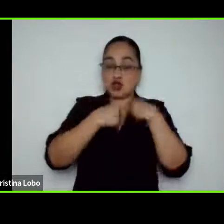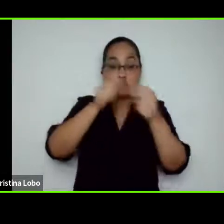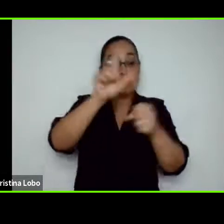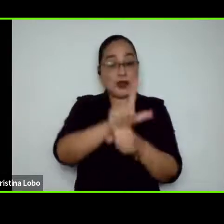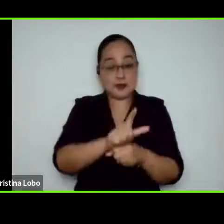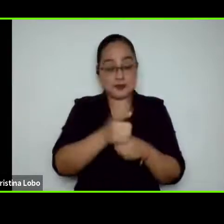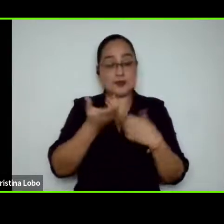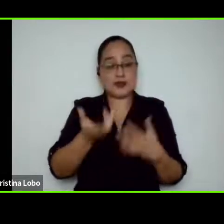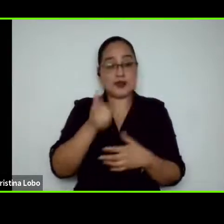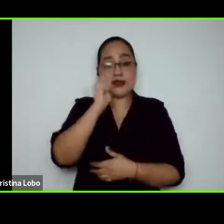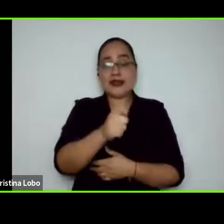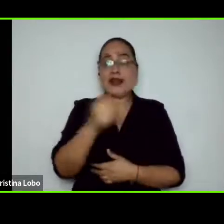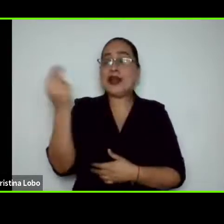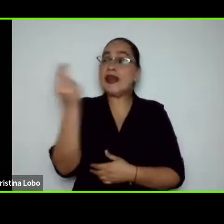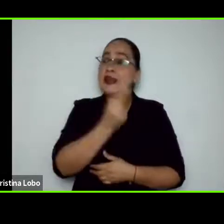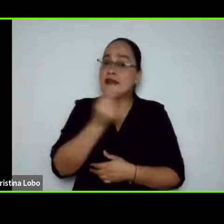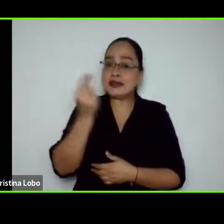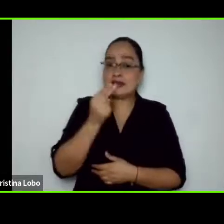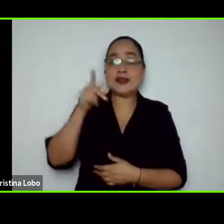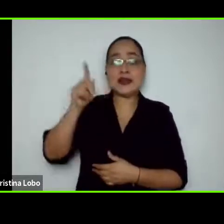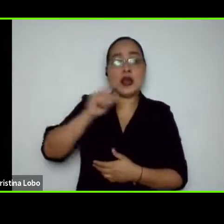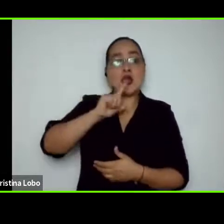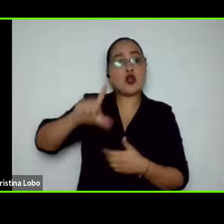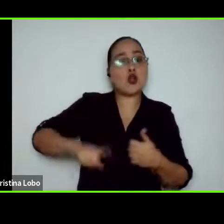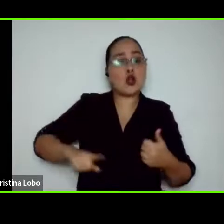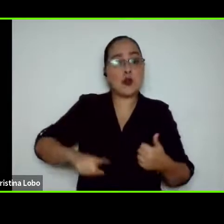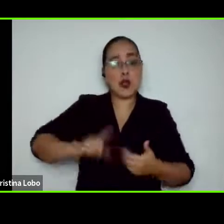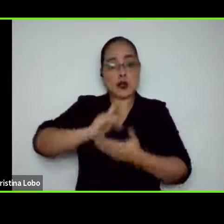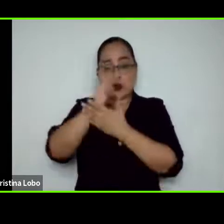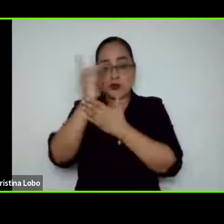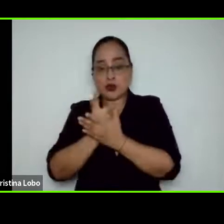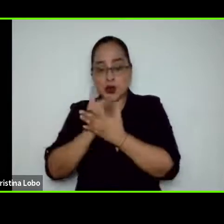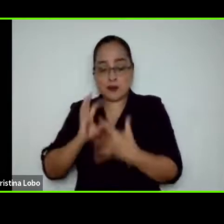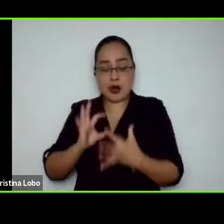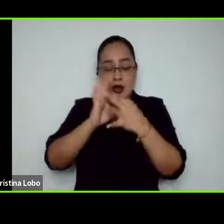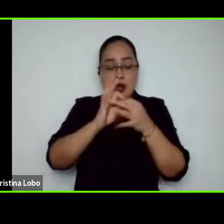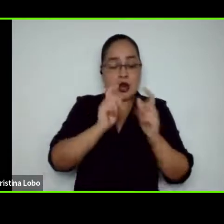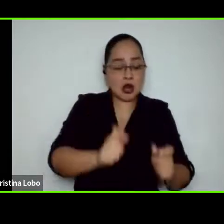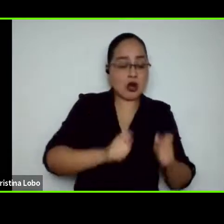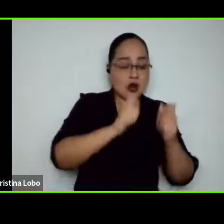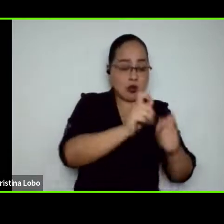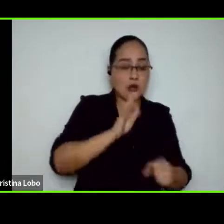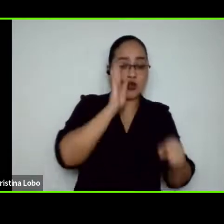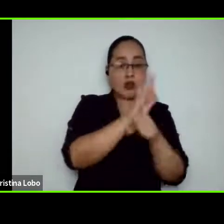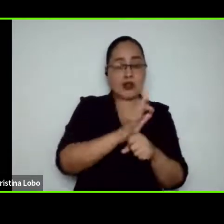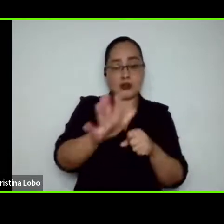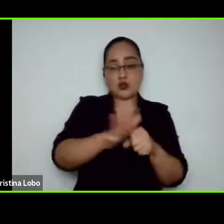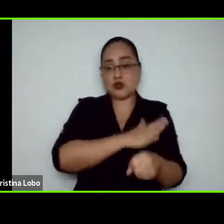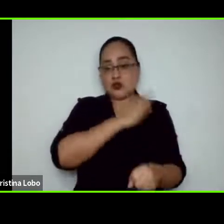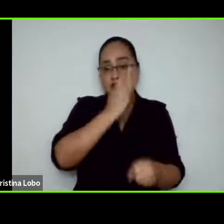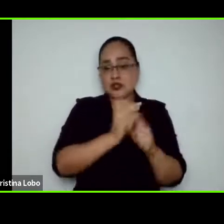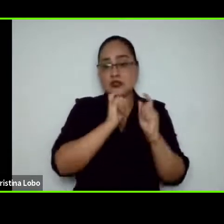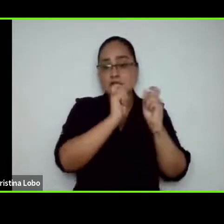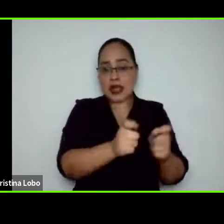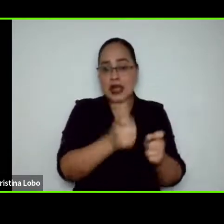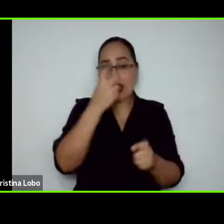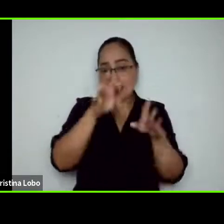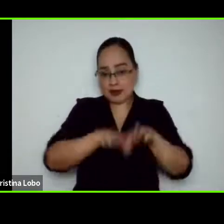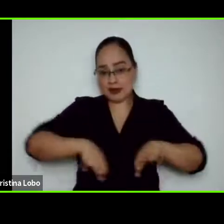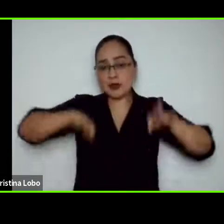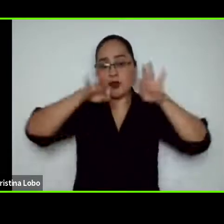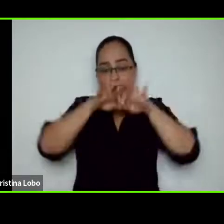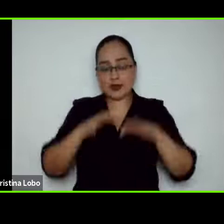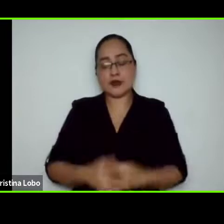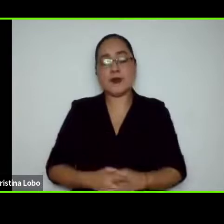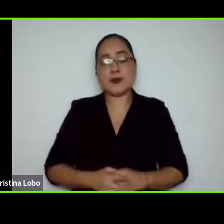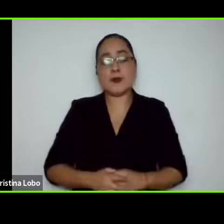requieren necesariamente de política pública y que entonces las obligaciones de proteger y garantizar se tornan fundamentales. Y